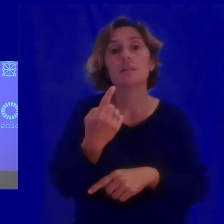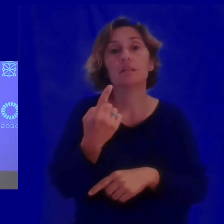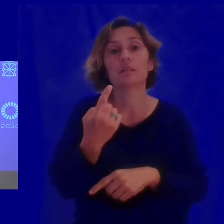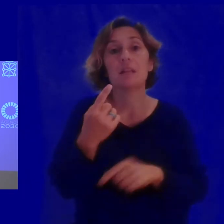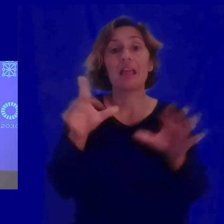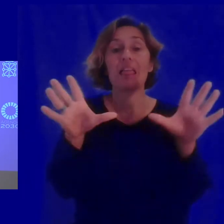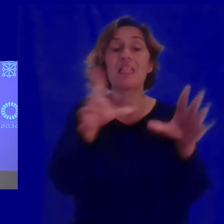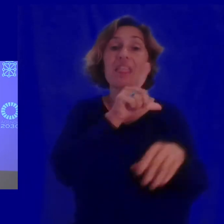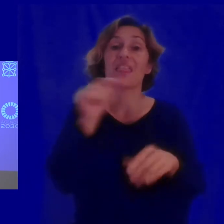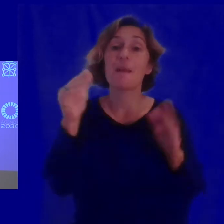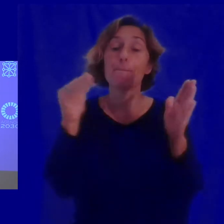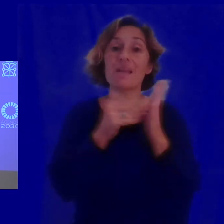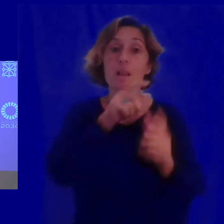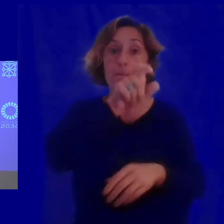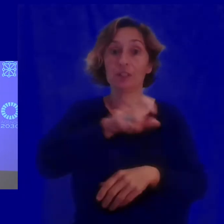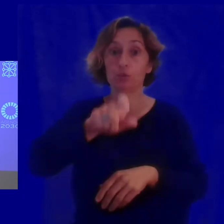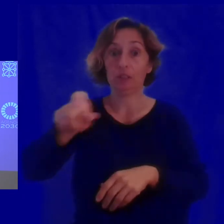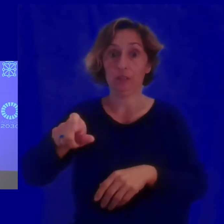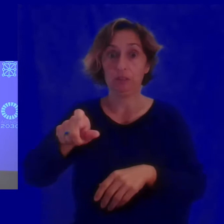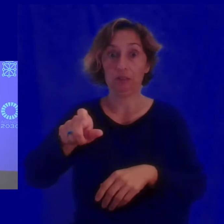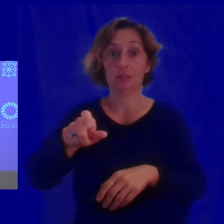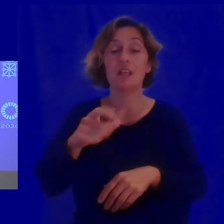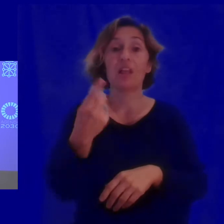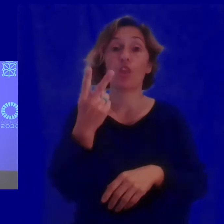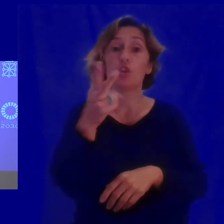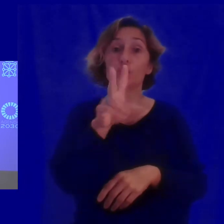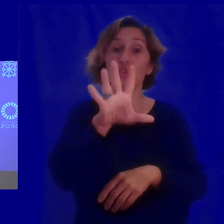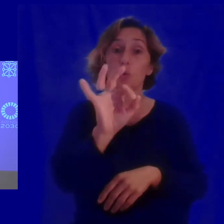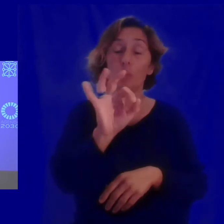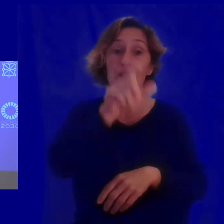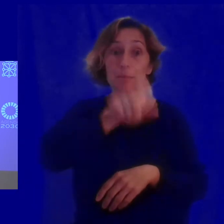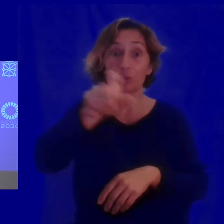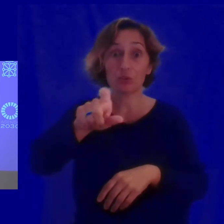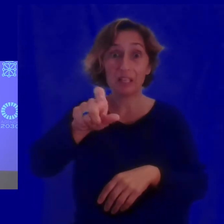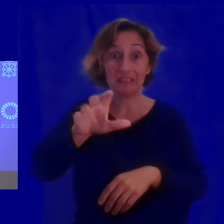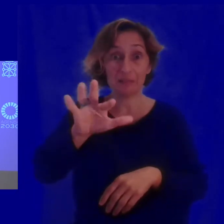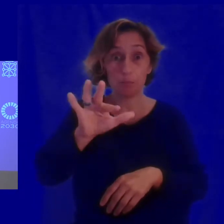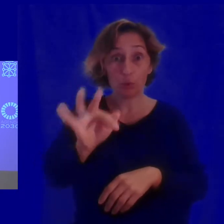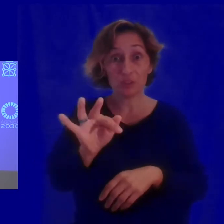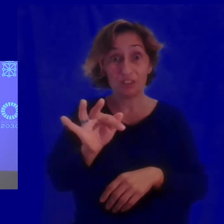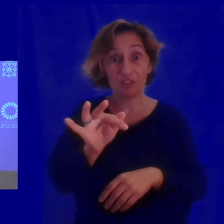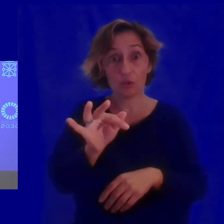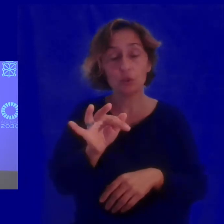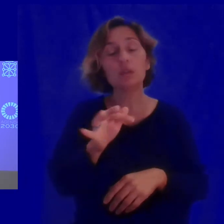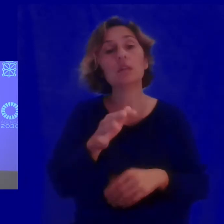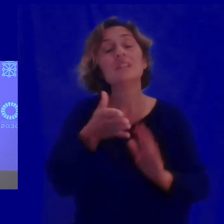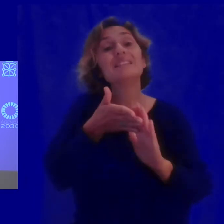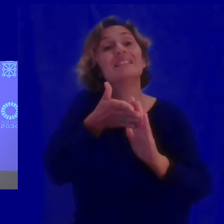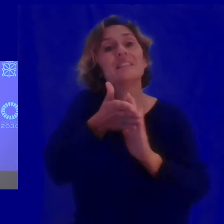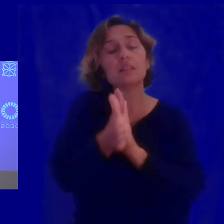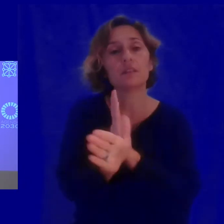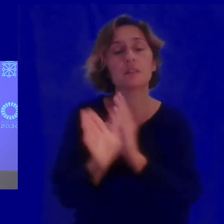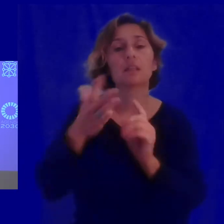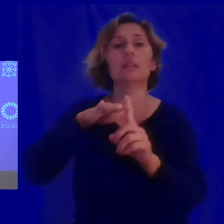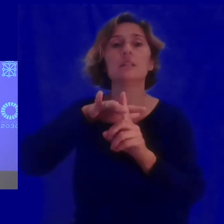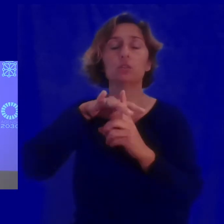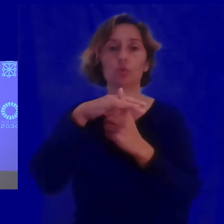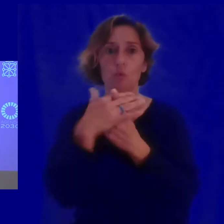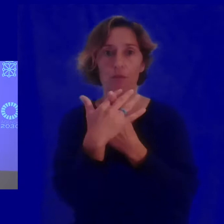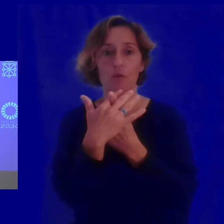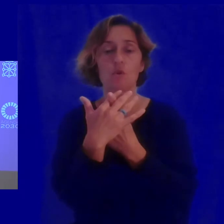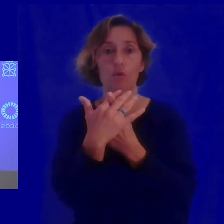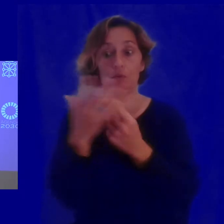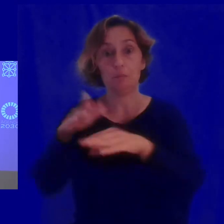100.000 habitantes combinado con otros indicadores asistenciales supone una situación en este marco